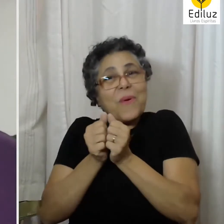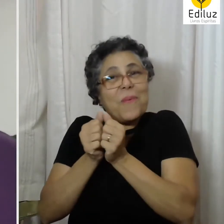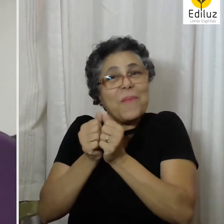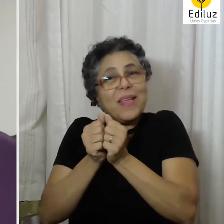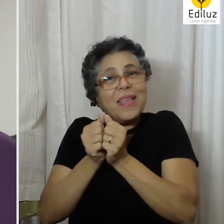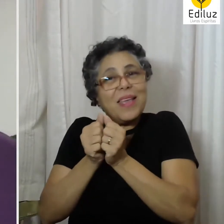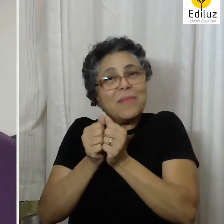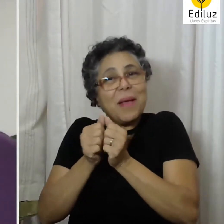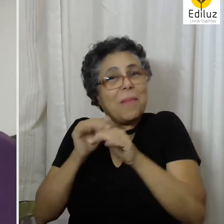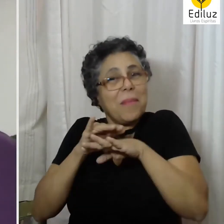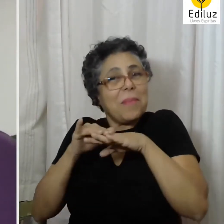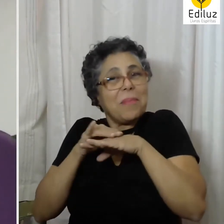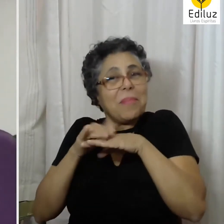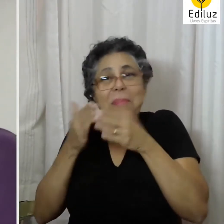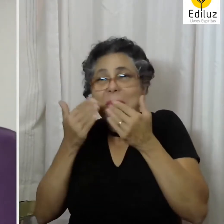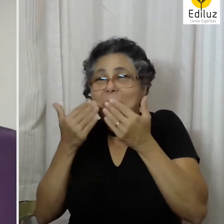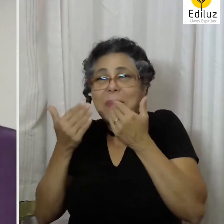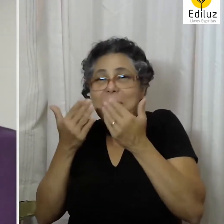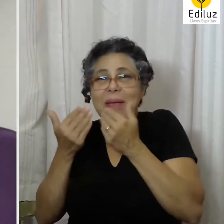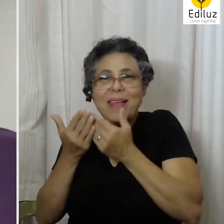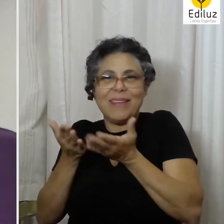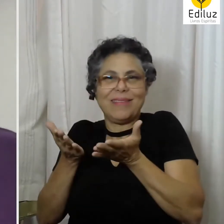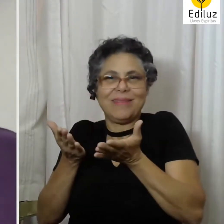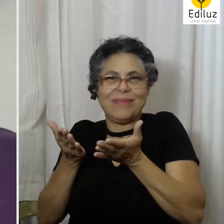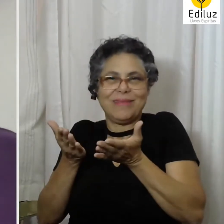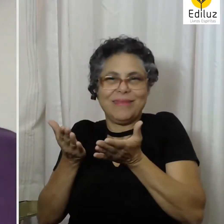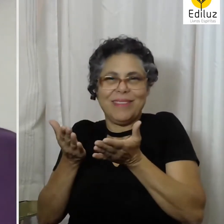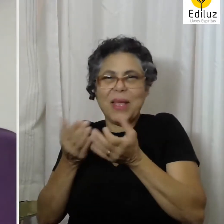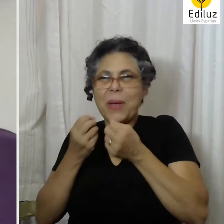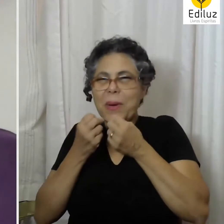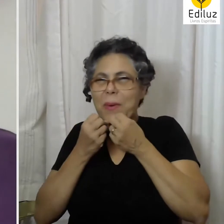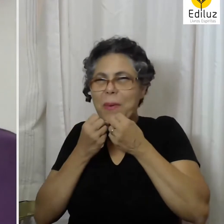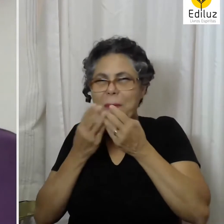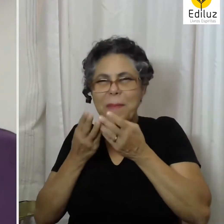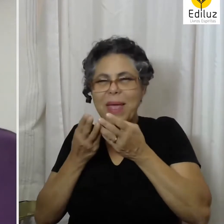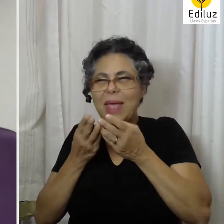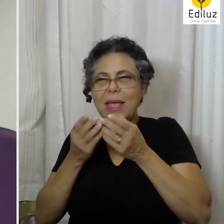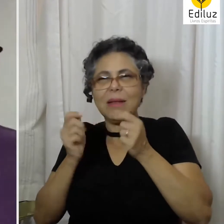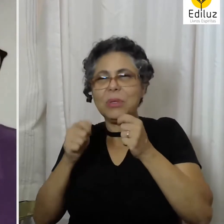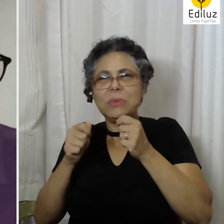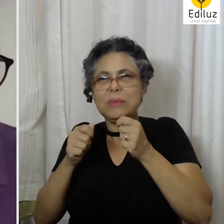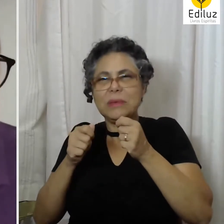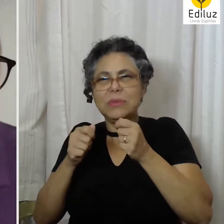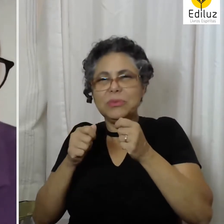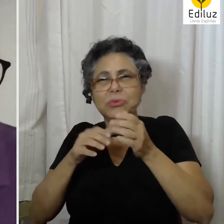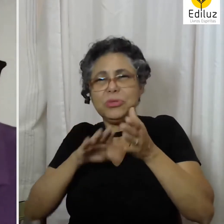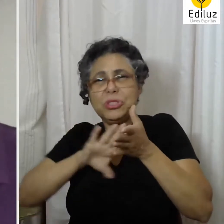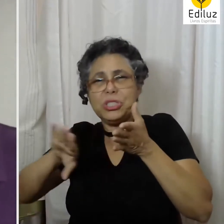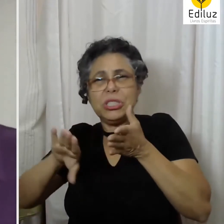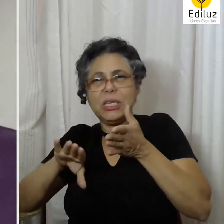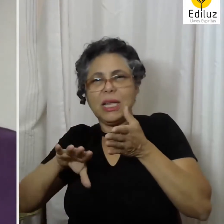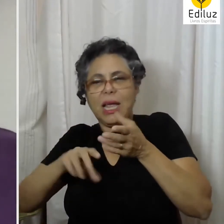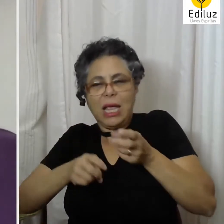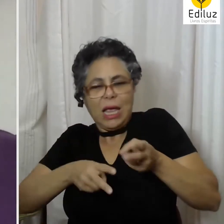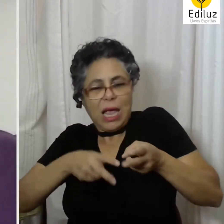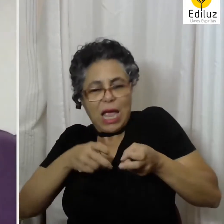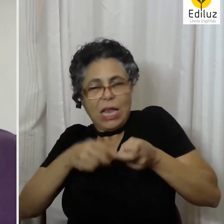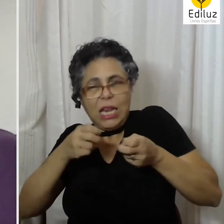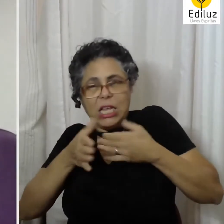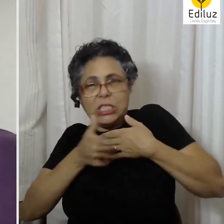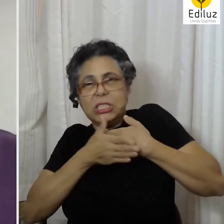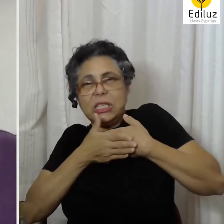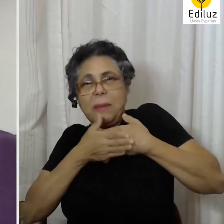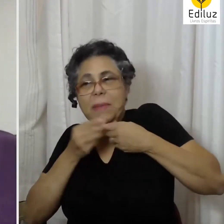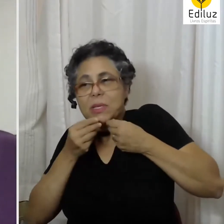A benevolência não é nada que consuma a energia psíquica daquele